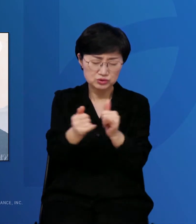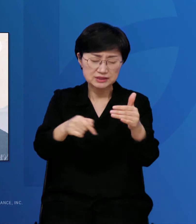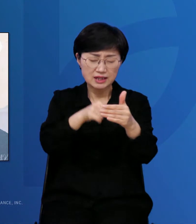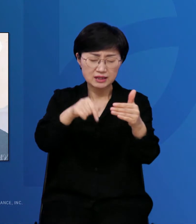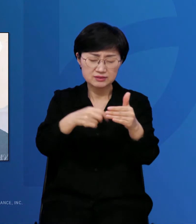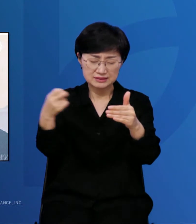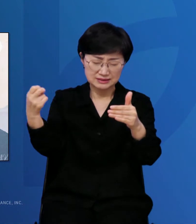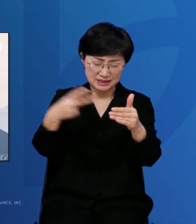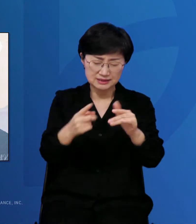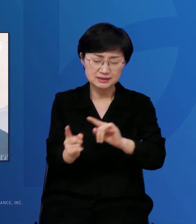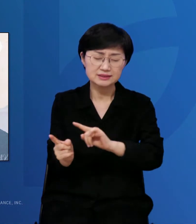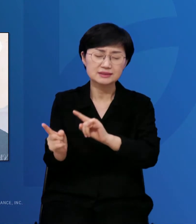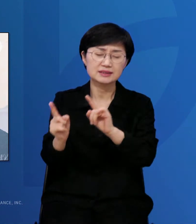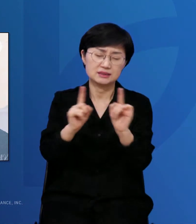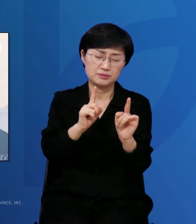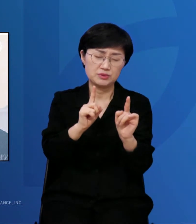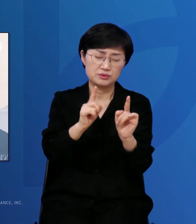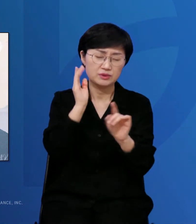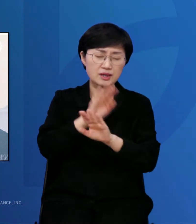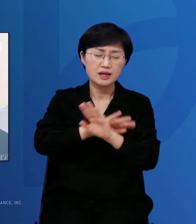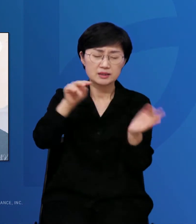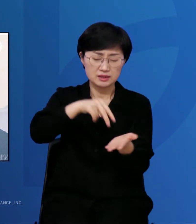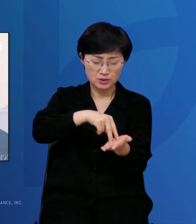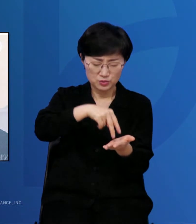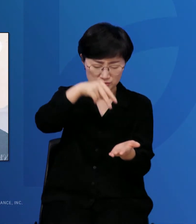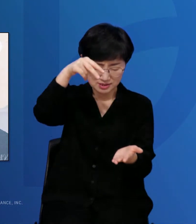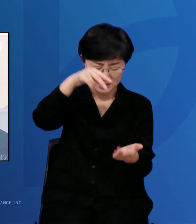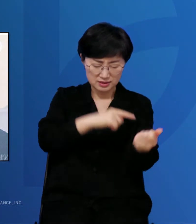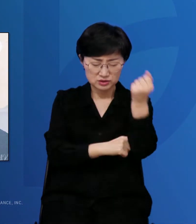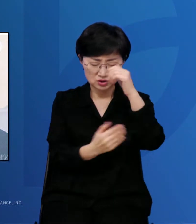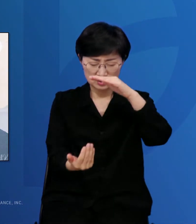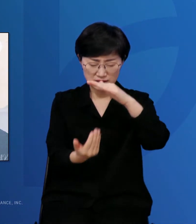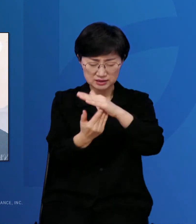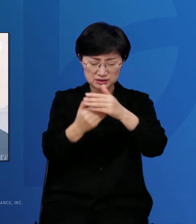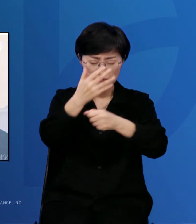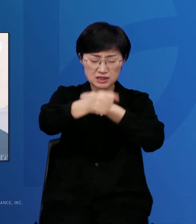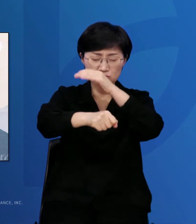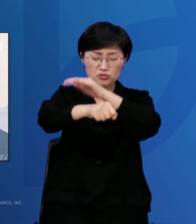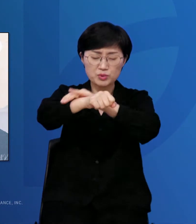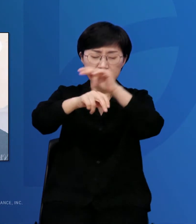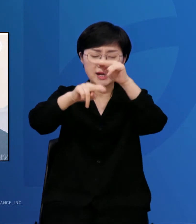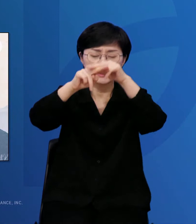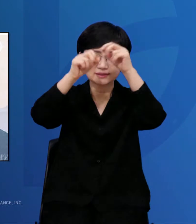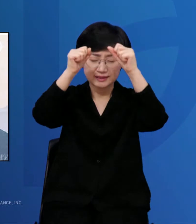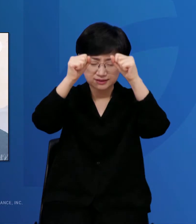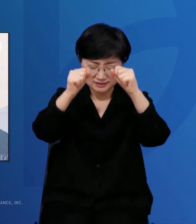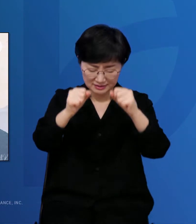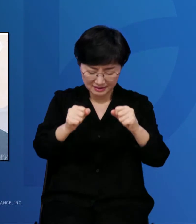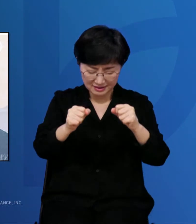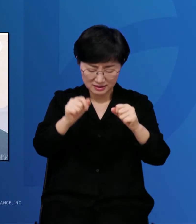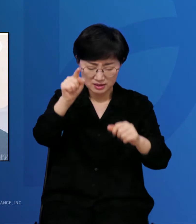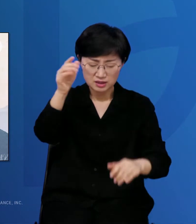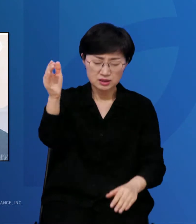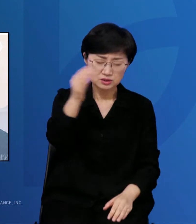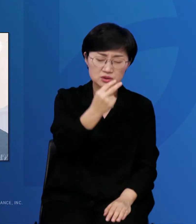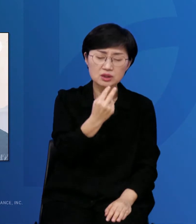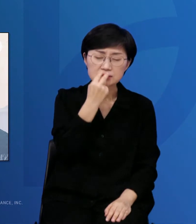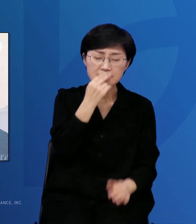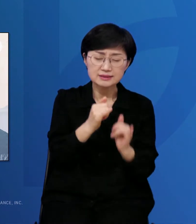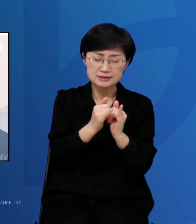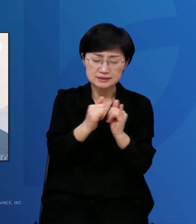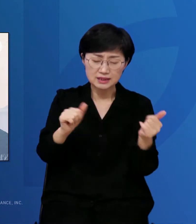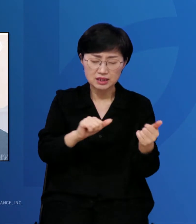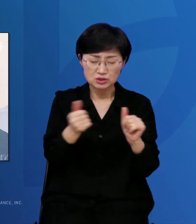죽은 자 가운데서 다시 살아나시며 하늘에 오르사 전능하신 하나님 우편에 앉아 계시다가